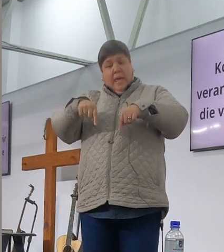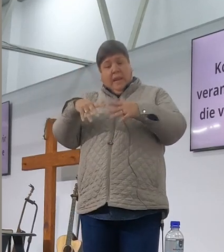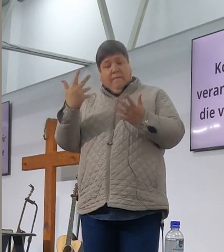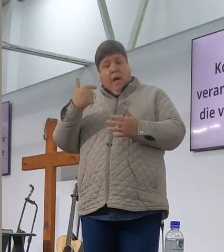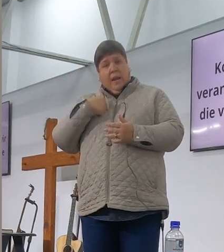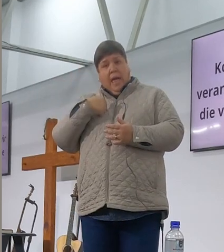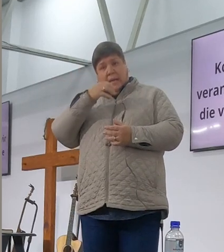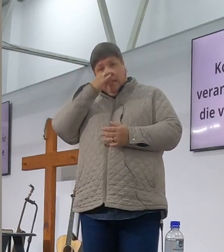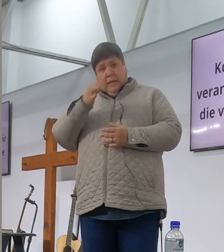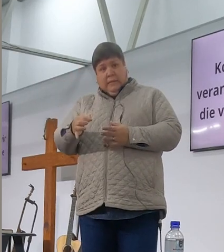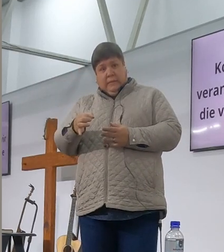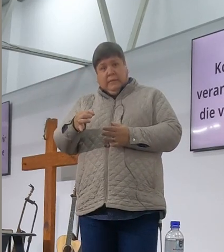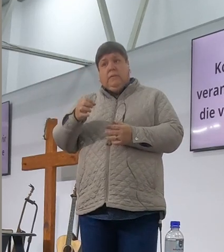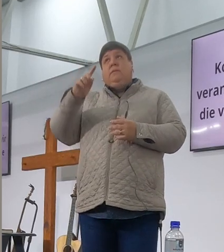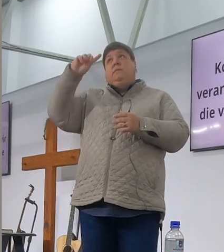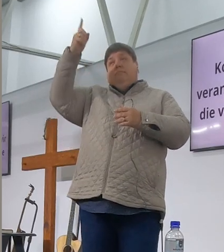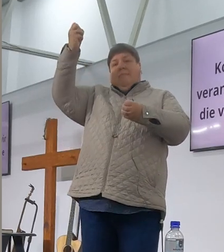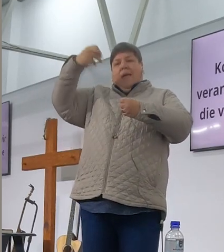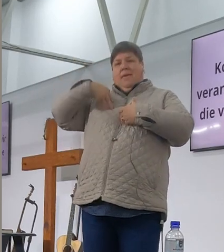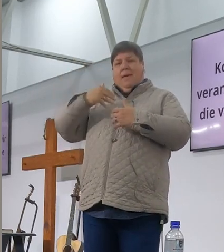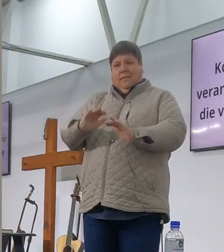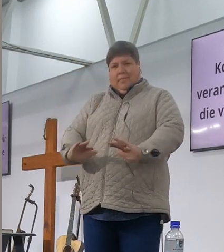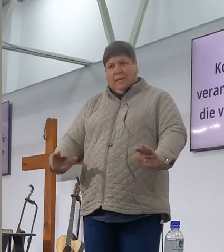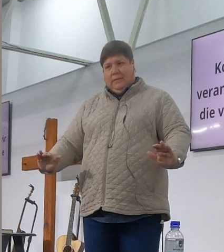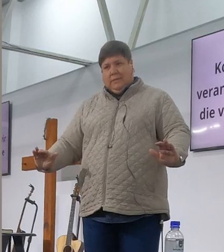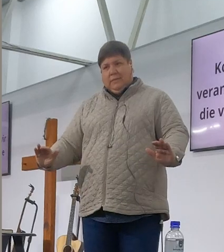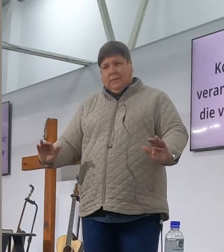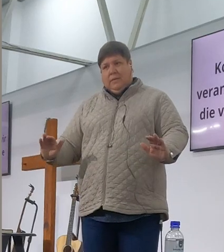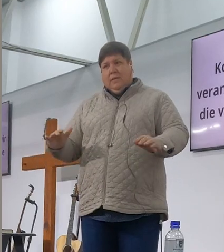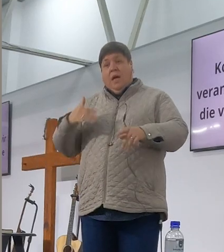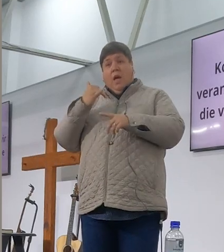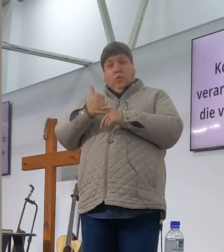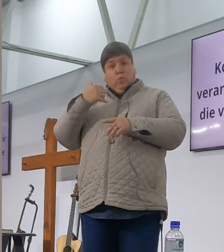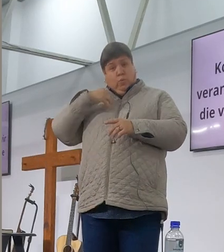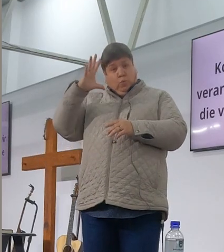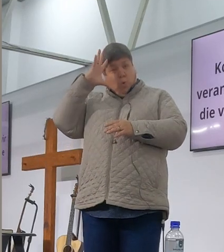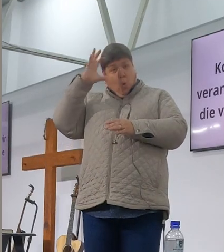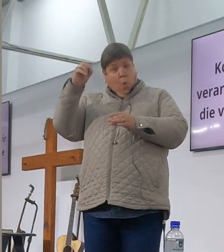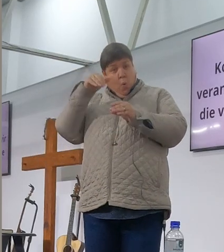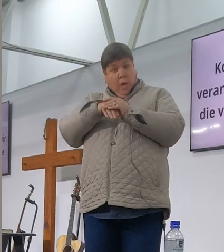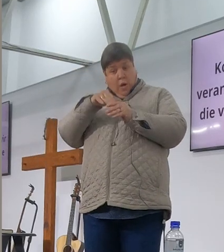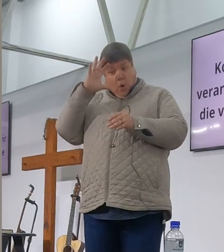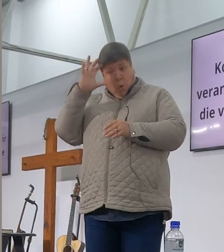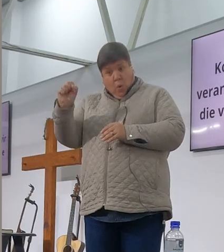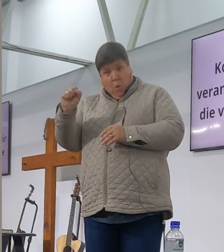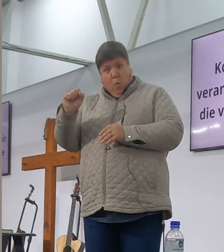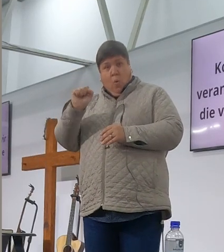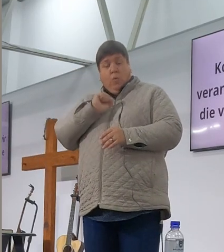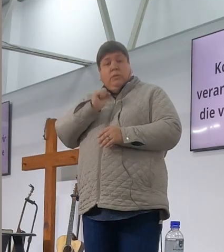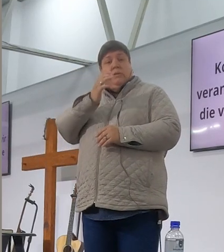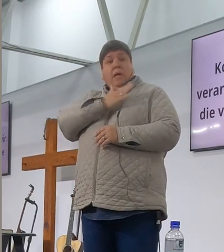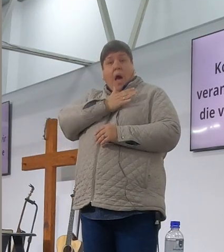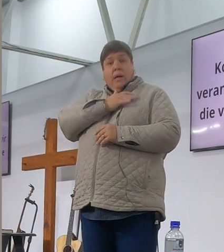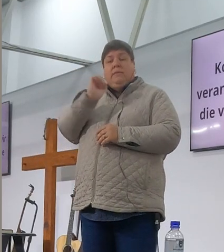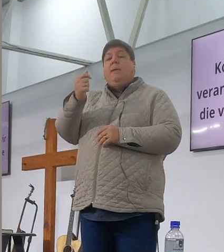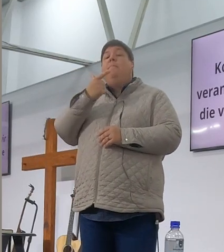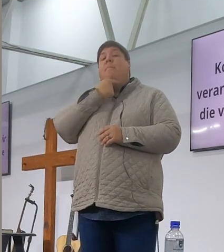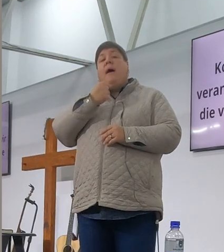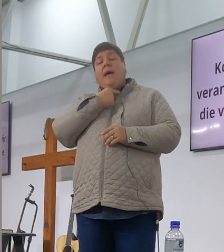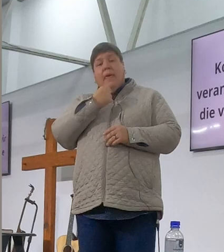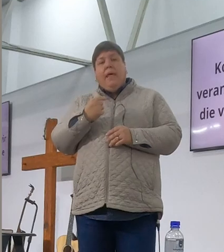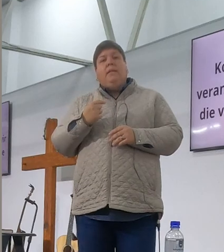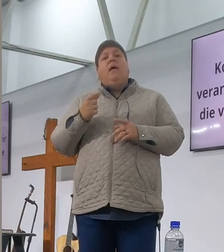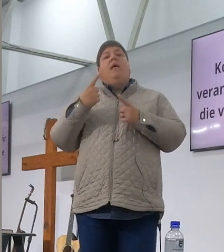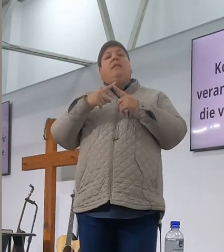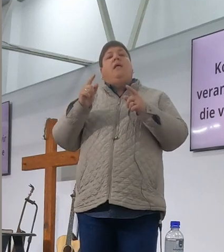en die kinders wat die Here vir my gegee het. En as ons regtig glo wat ons glo, dan is dit ons hartsbegeerte dat